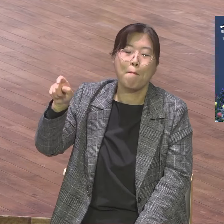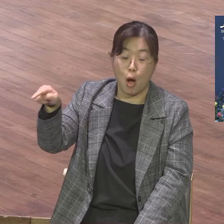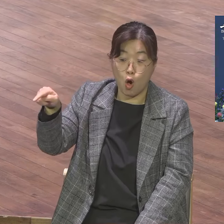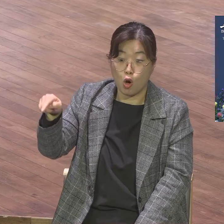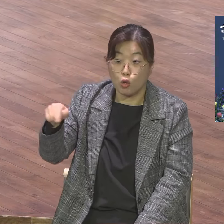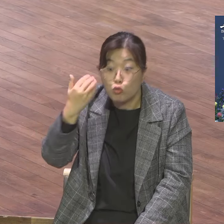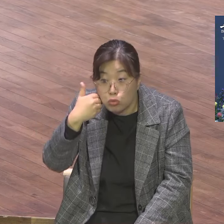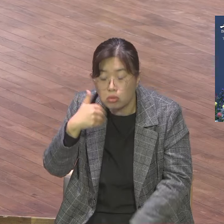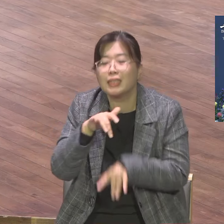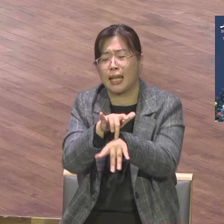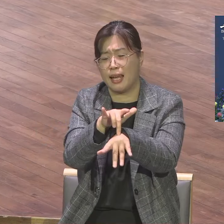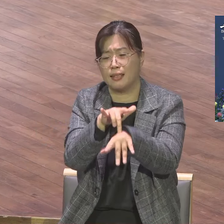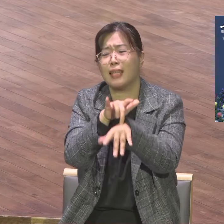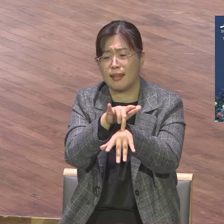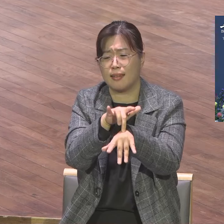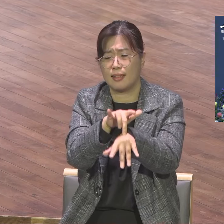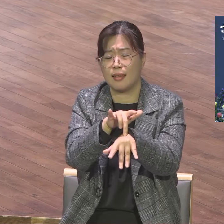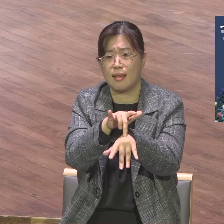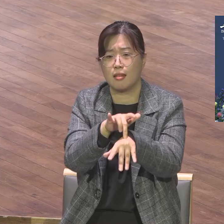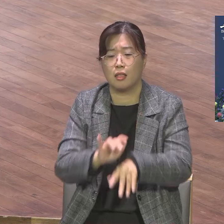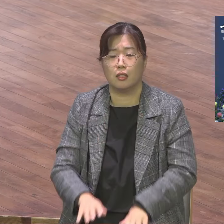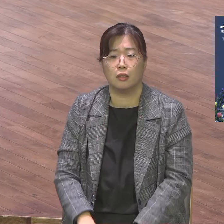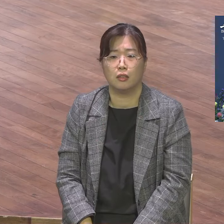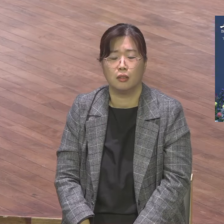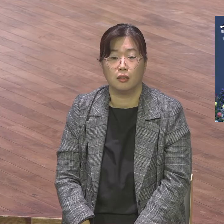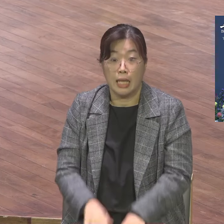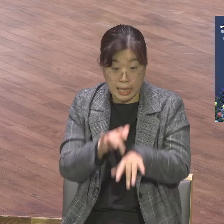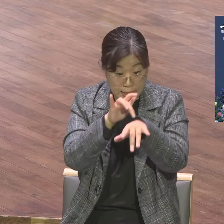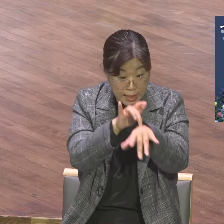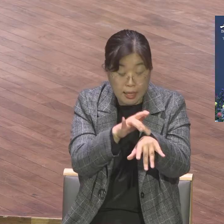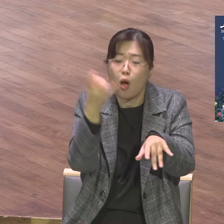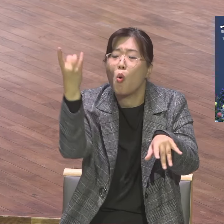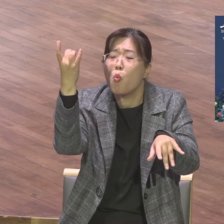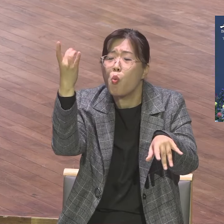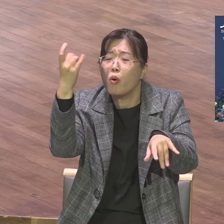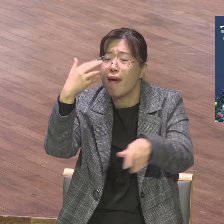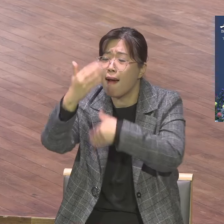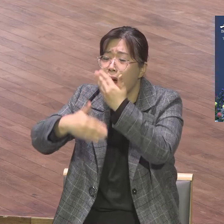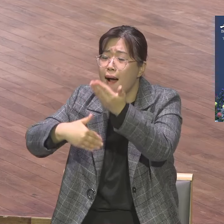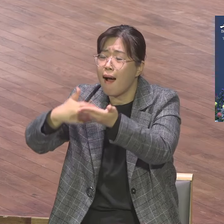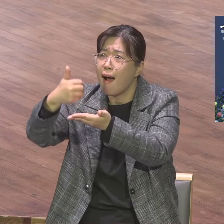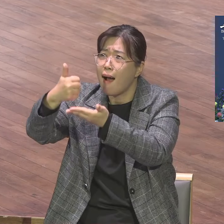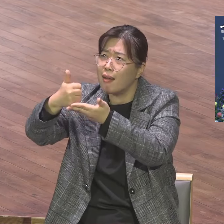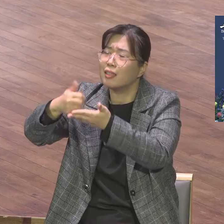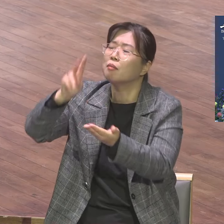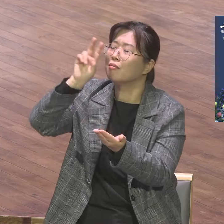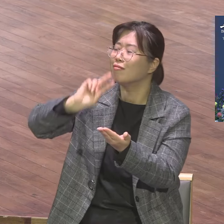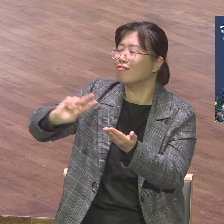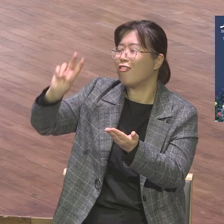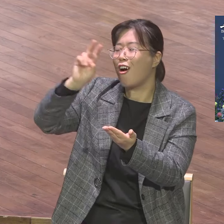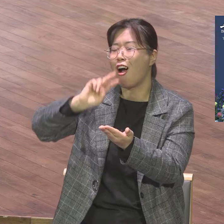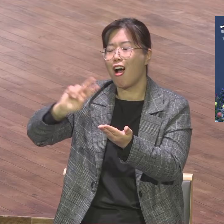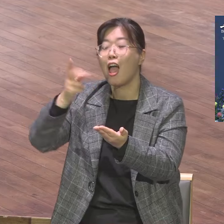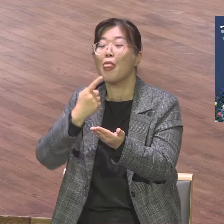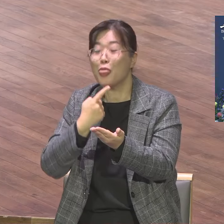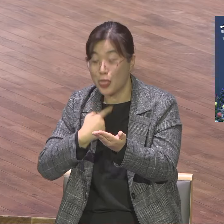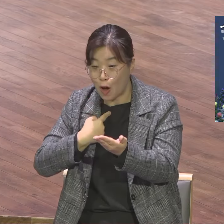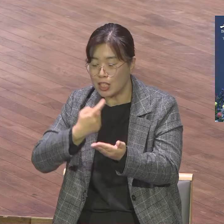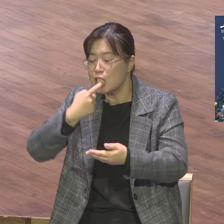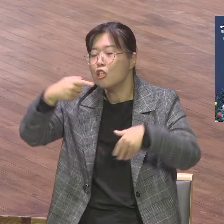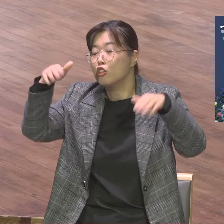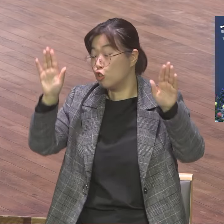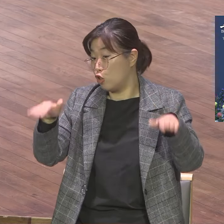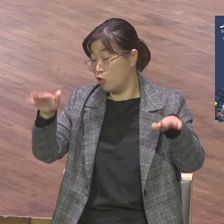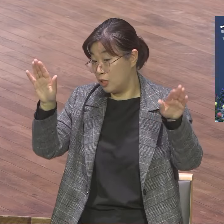에스겔 28장 11절로 15절에 보면 사탄은 원래 하나님을 섬기는 천사 중에 가장 뛰어난